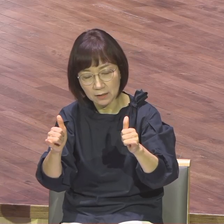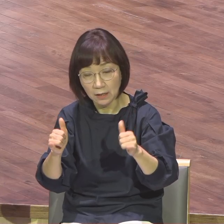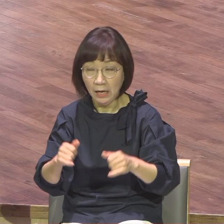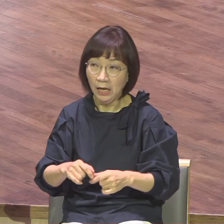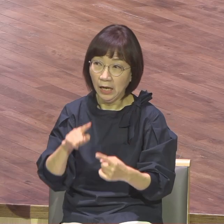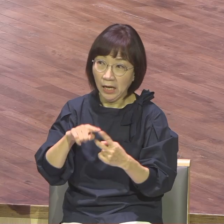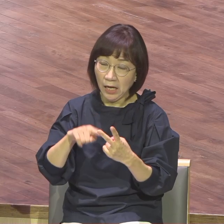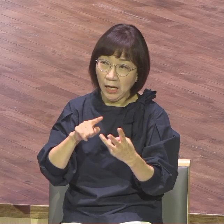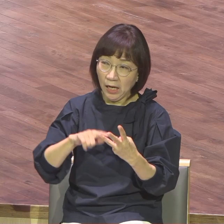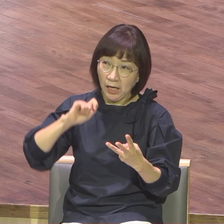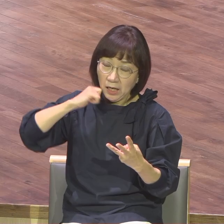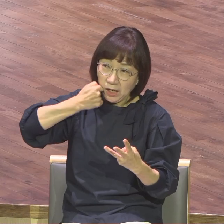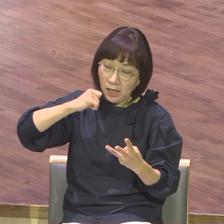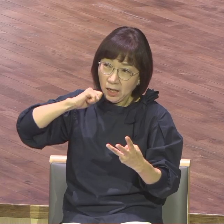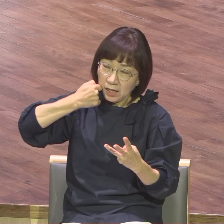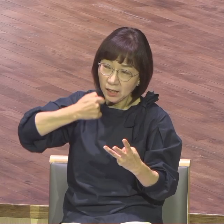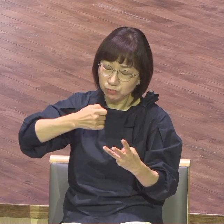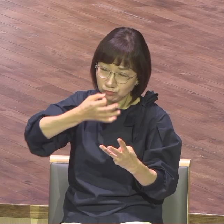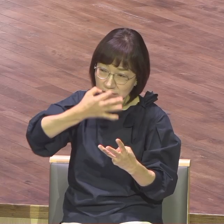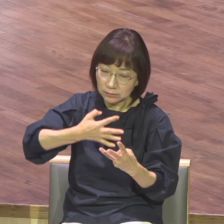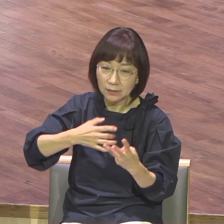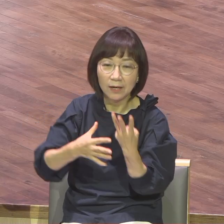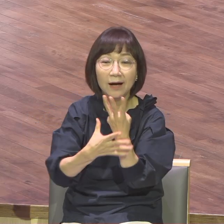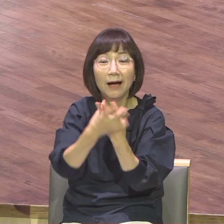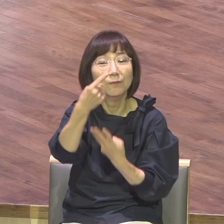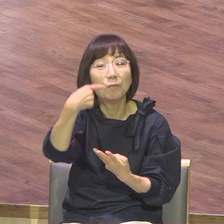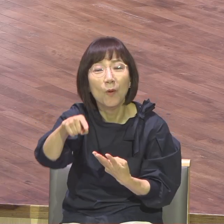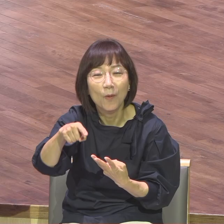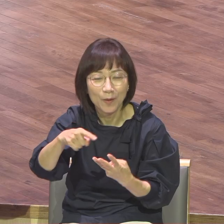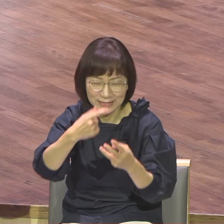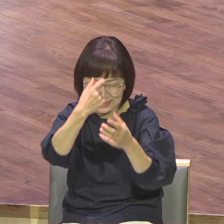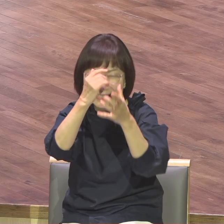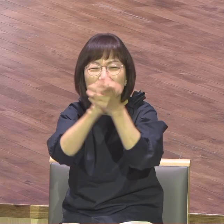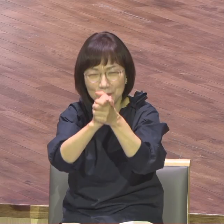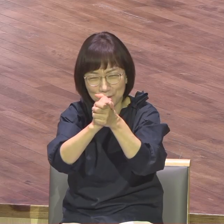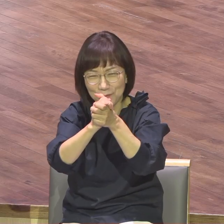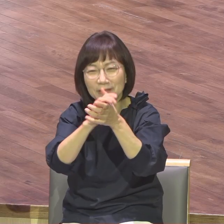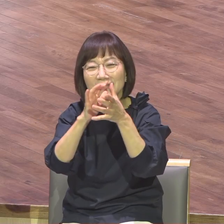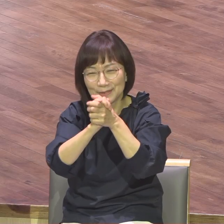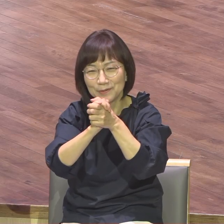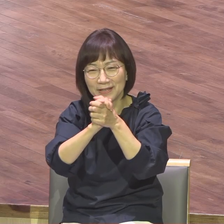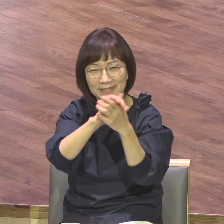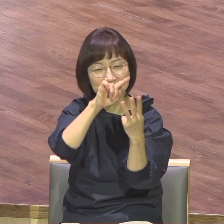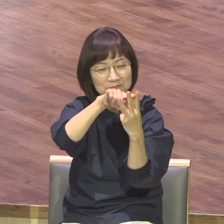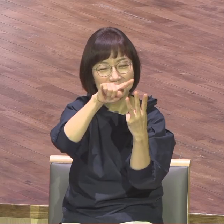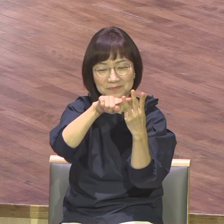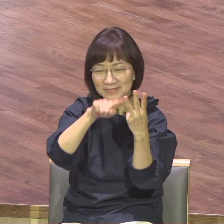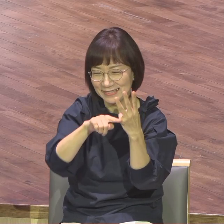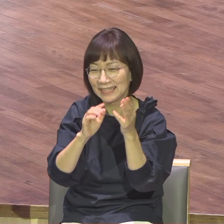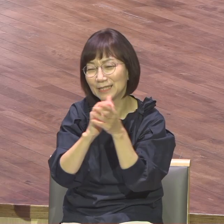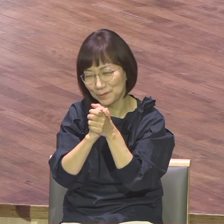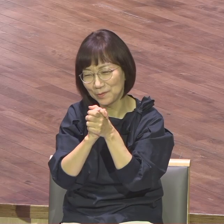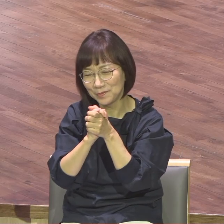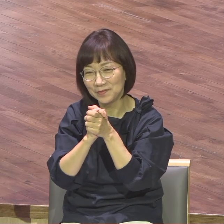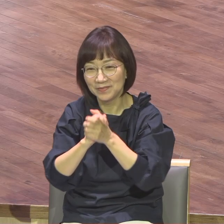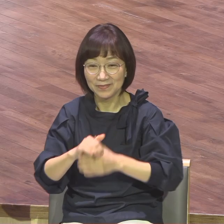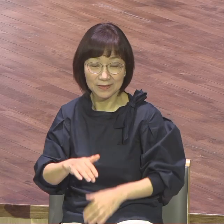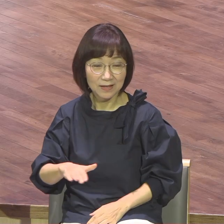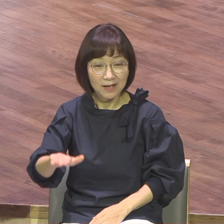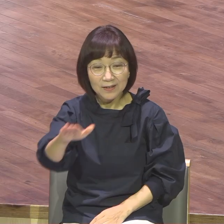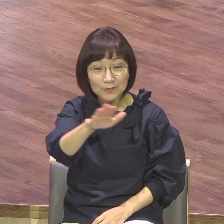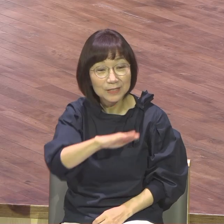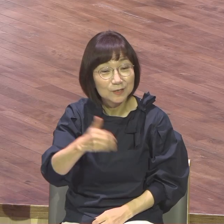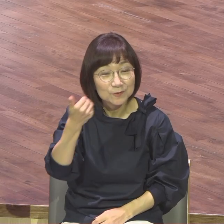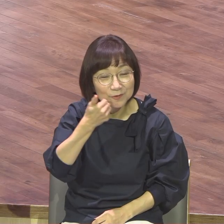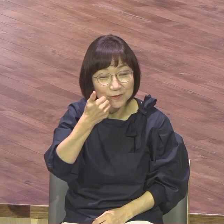이게 다 무슨 말이에요? 이게 다 한마디로 기도의 삶이에요. 기도의 삶. 기도. 우리 구원받은 하나님 자녀가